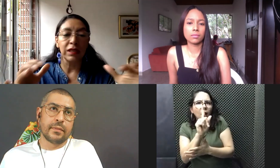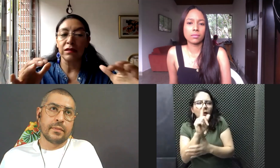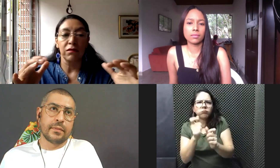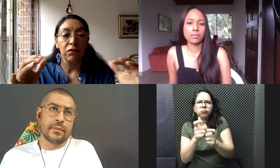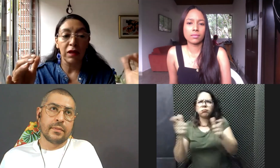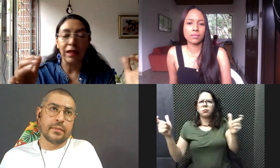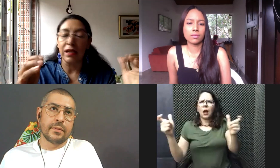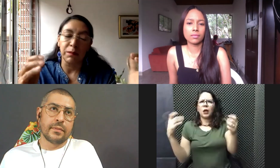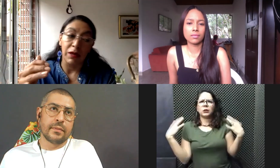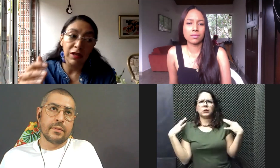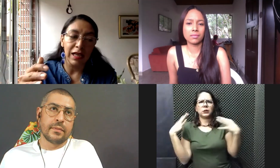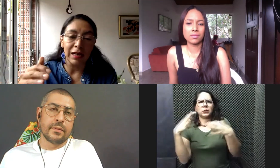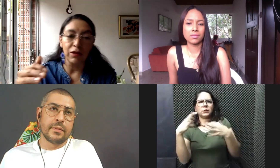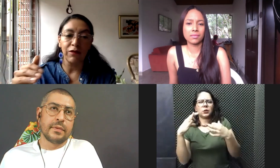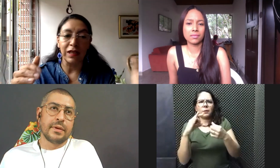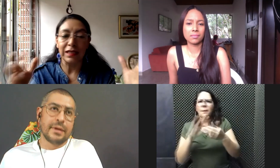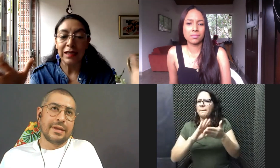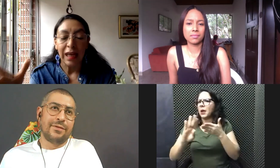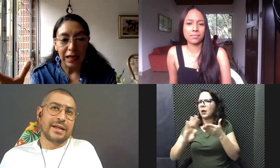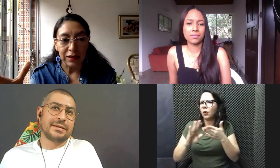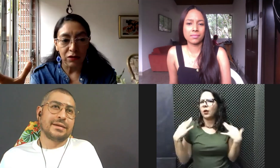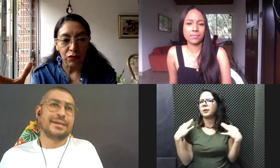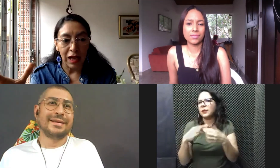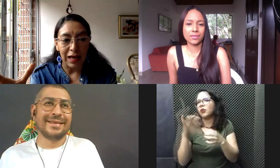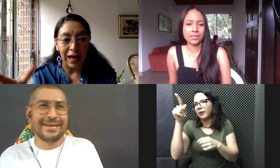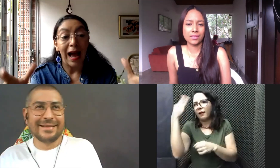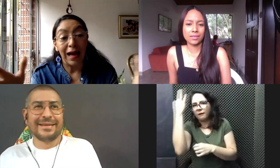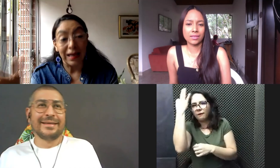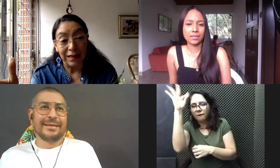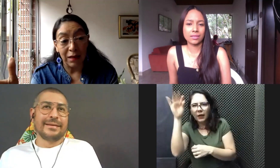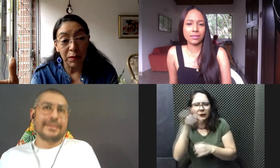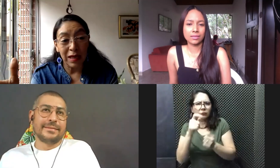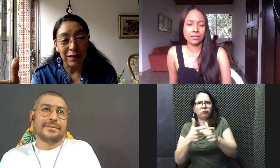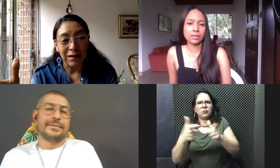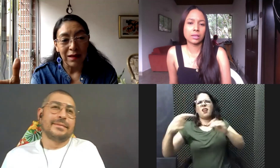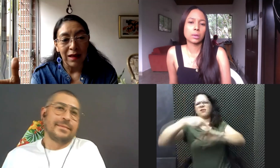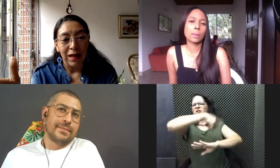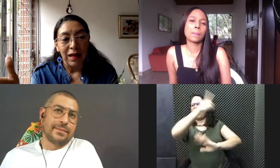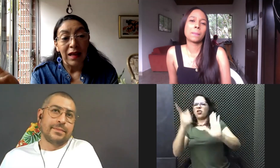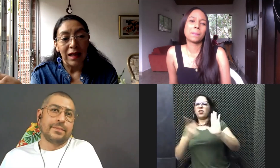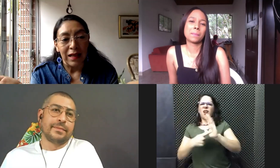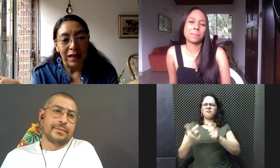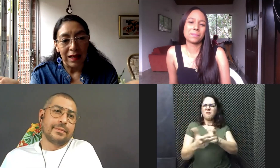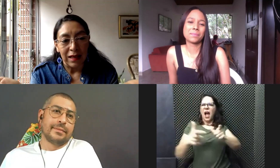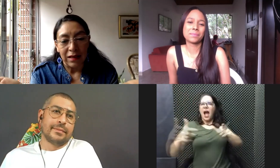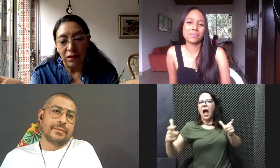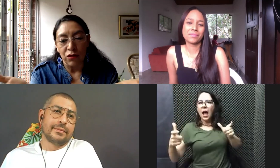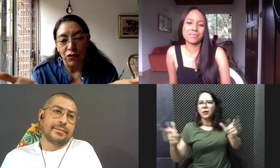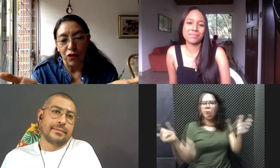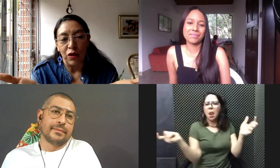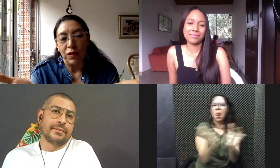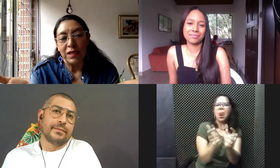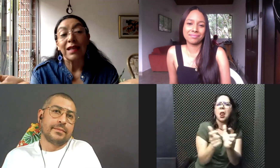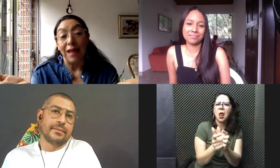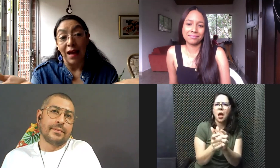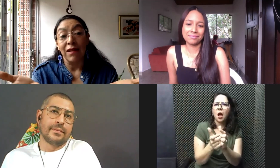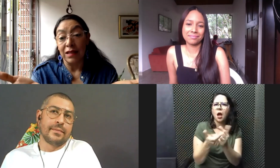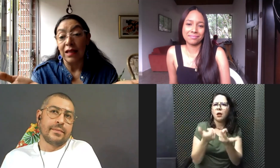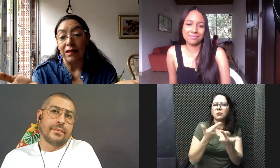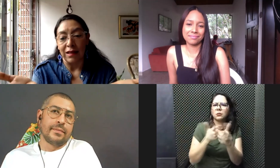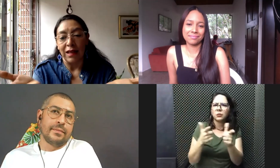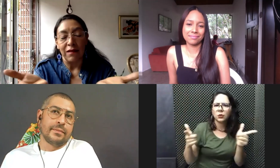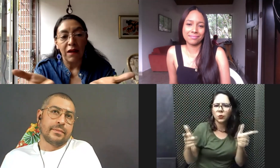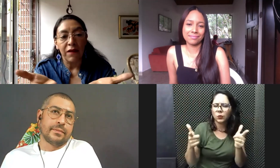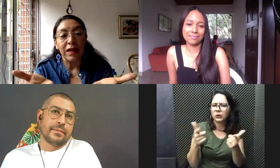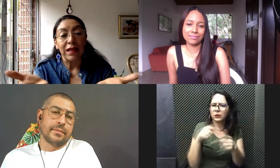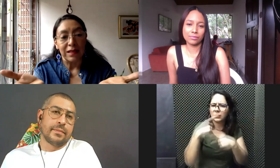español, del español, en este caso del francés, es total. Aquí también los sociolingüistas hablan